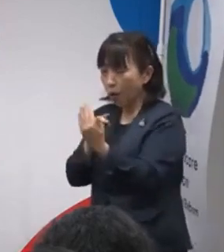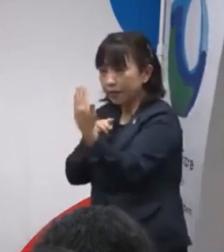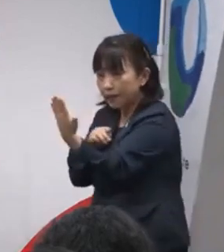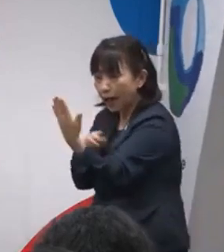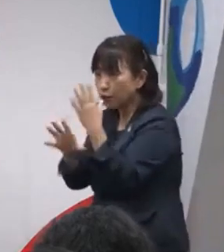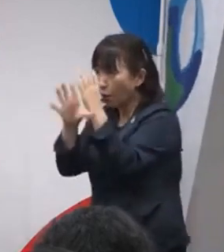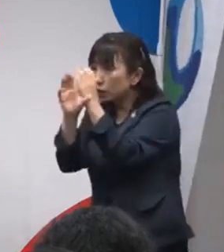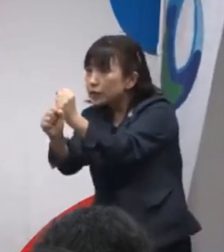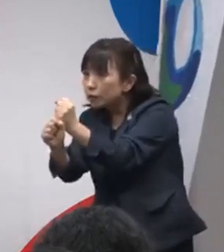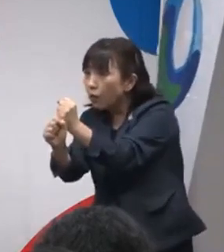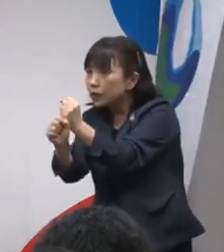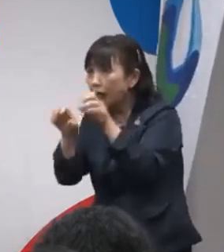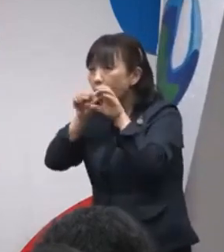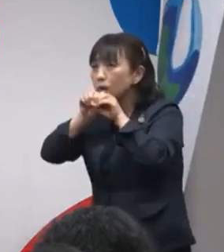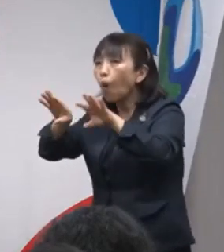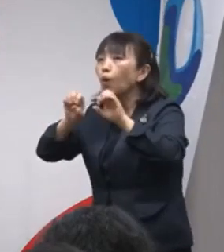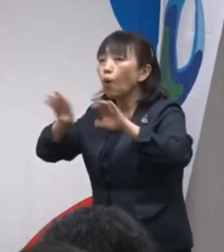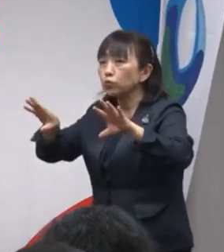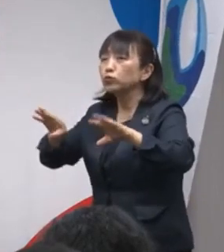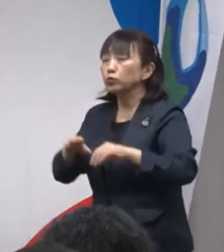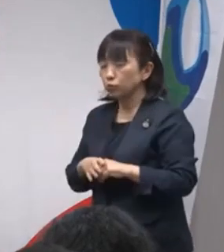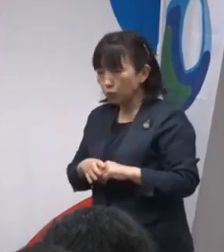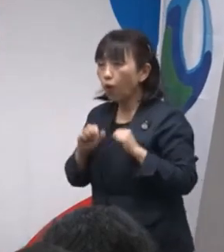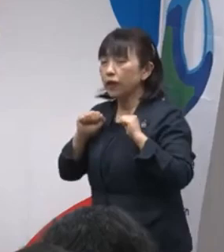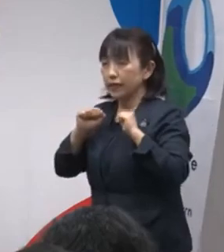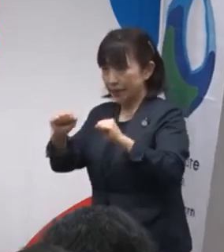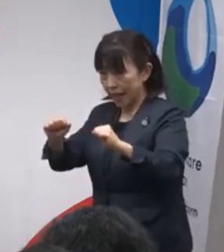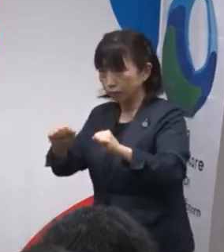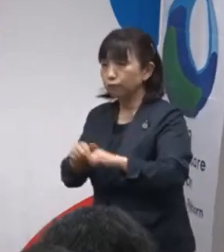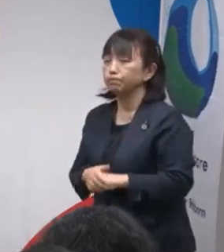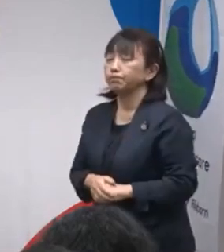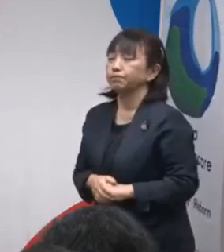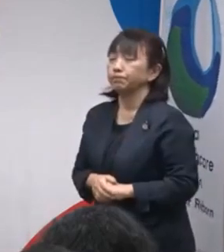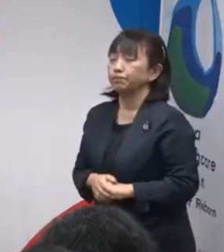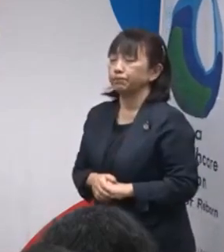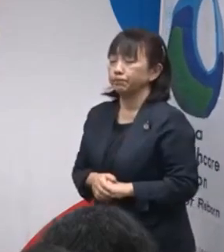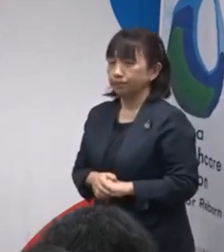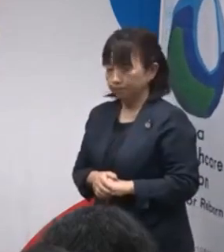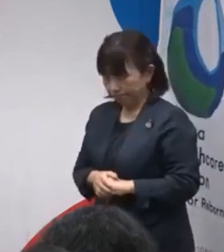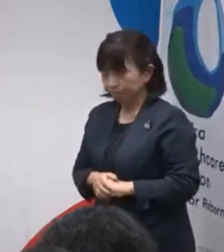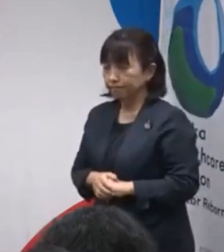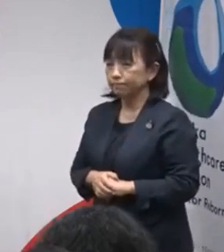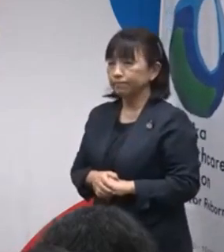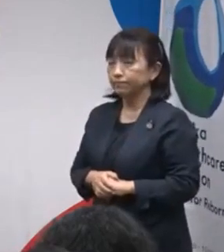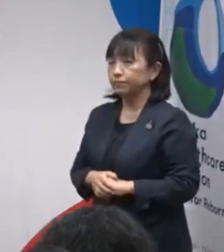広告を実施をいたします。